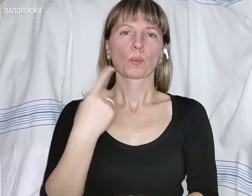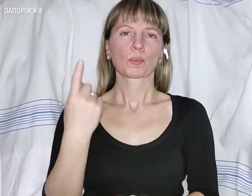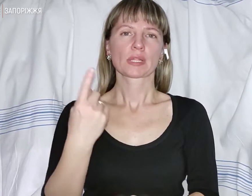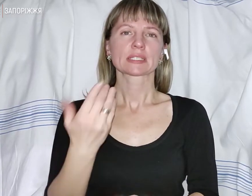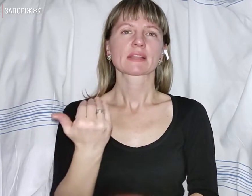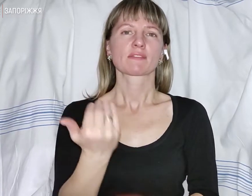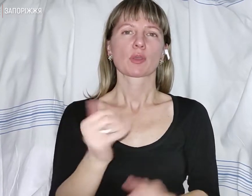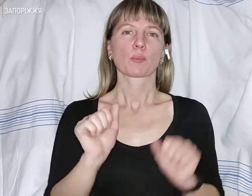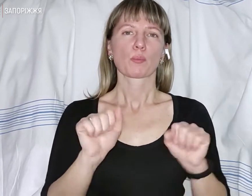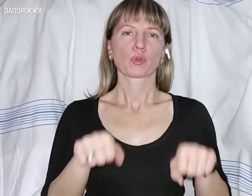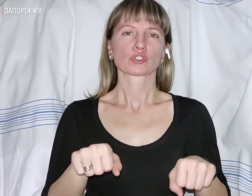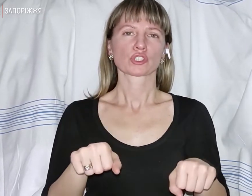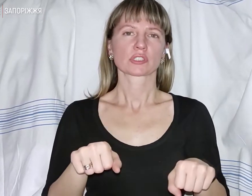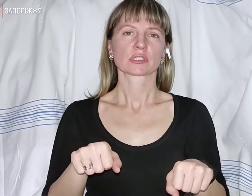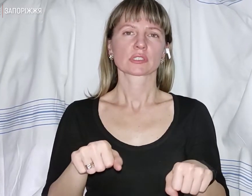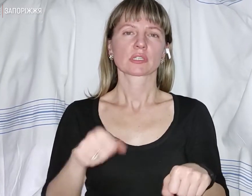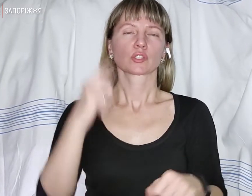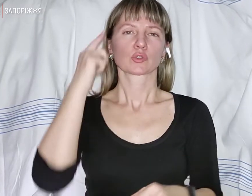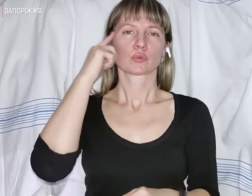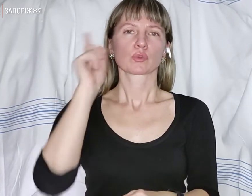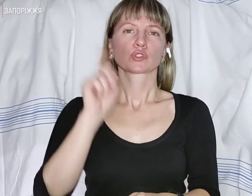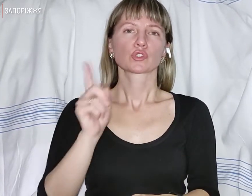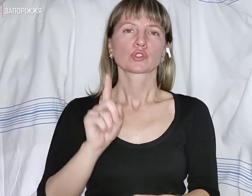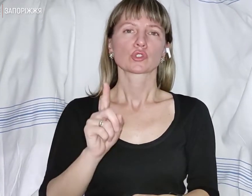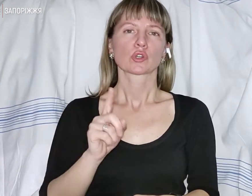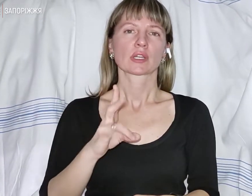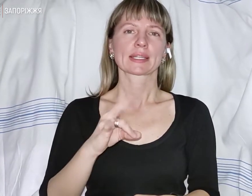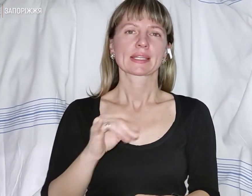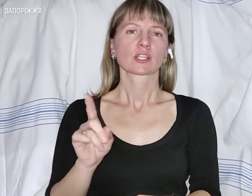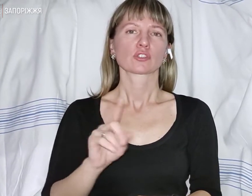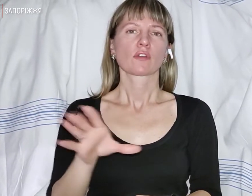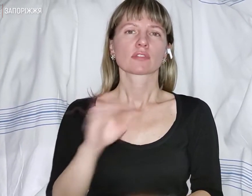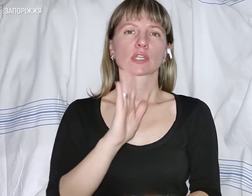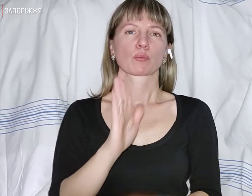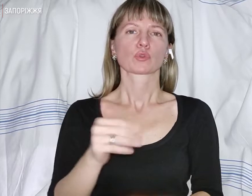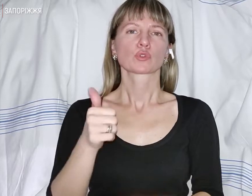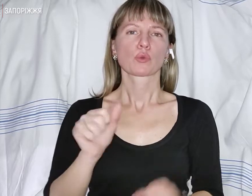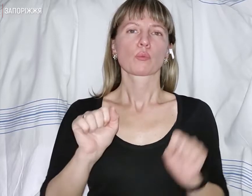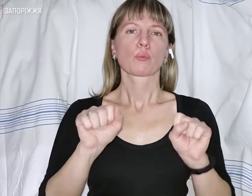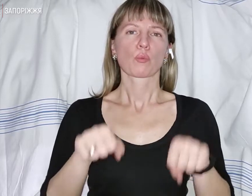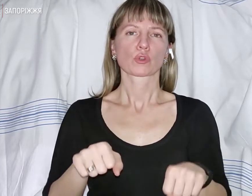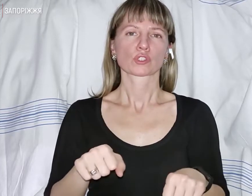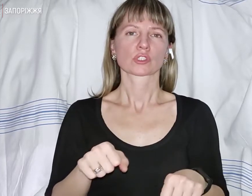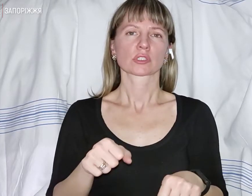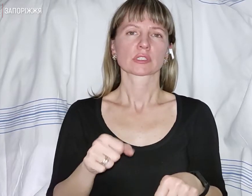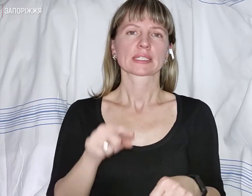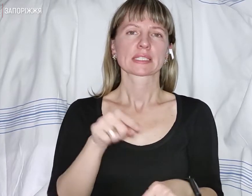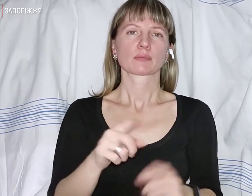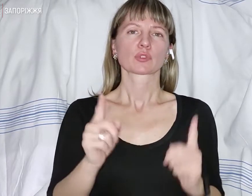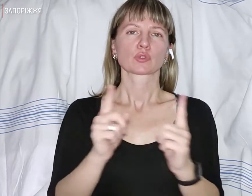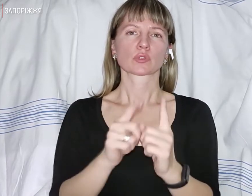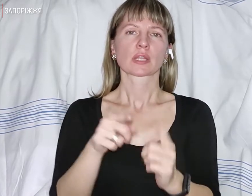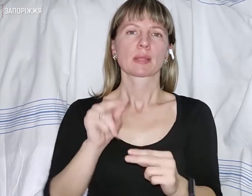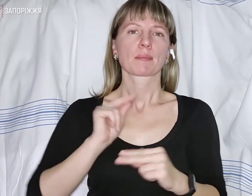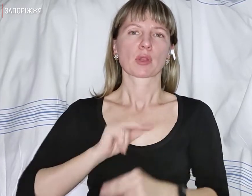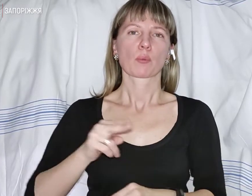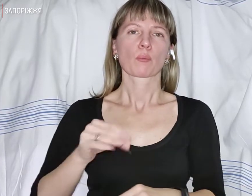с мамой в город. Чего ты? Мама, так что встанем? Остановка, люди грузятся.